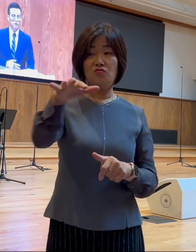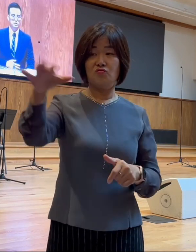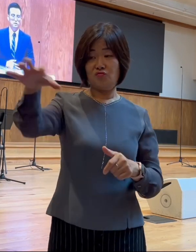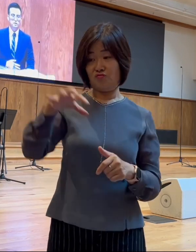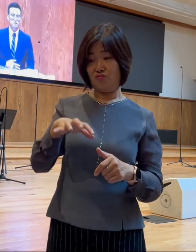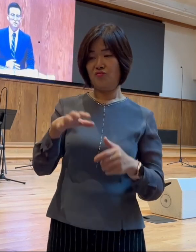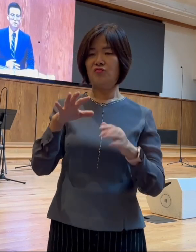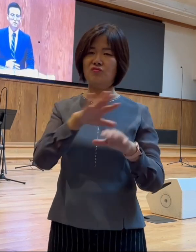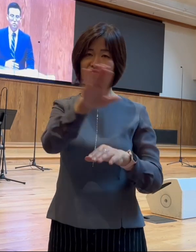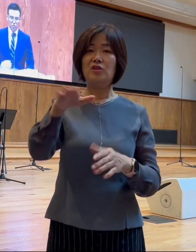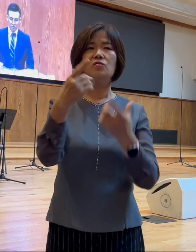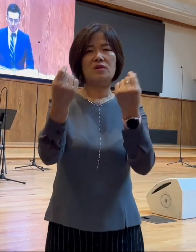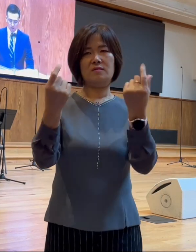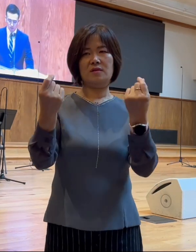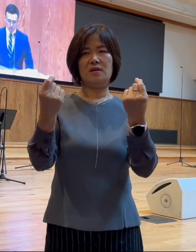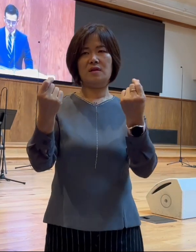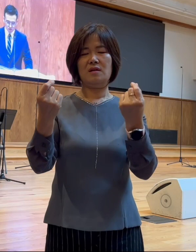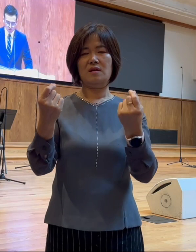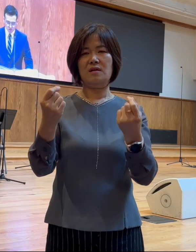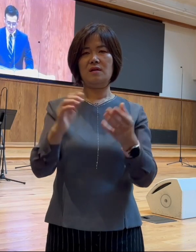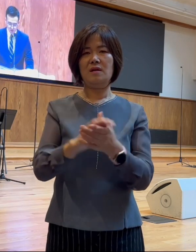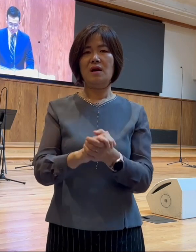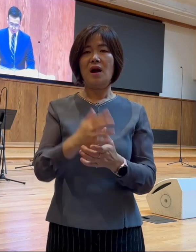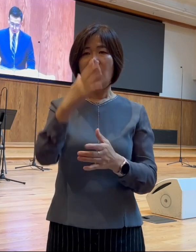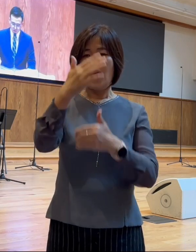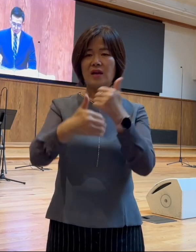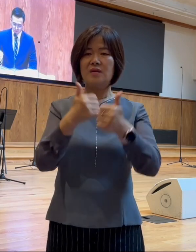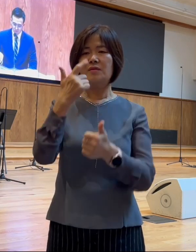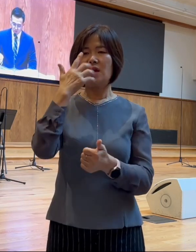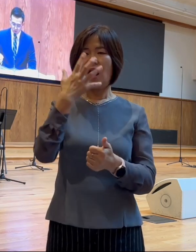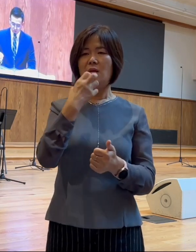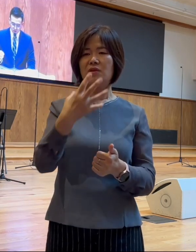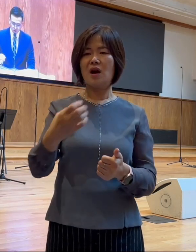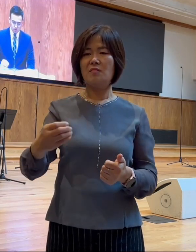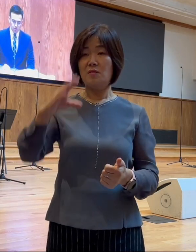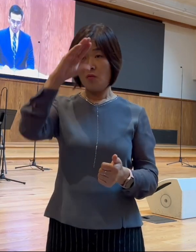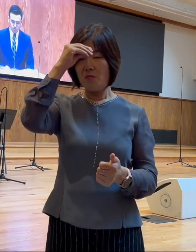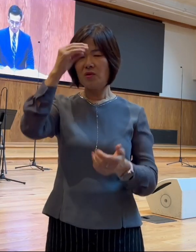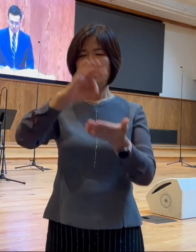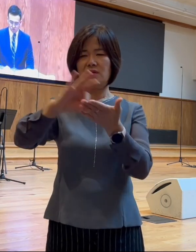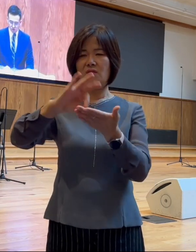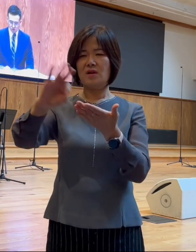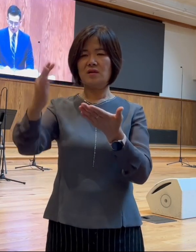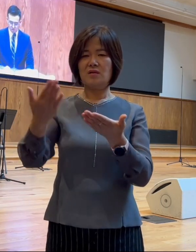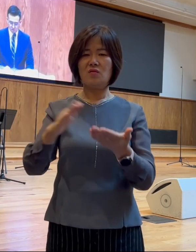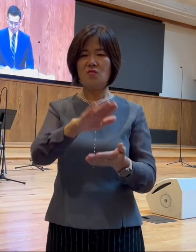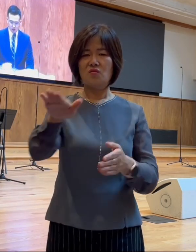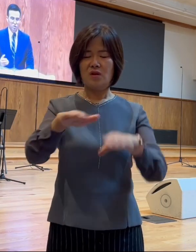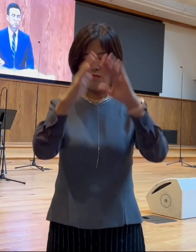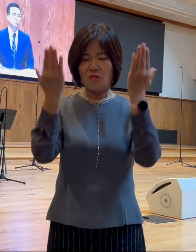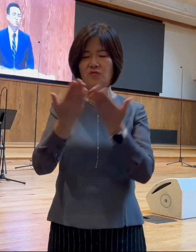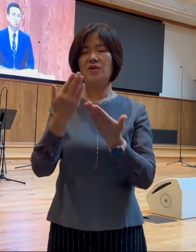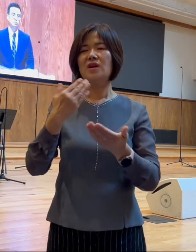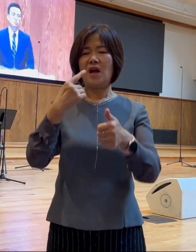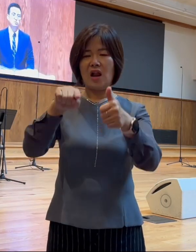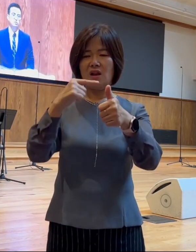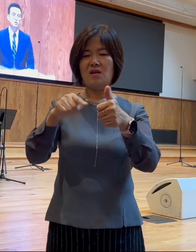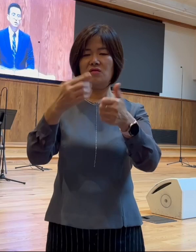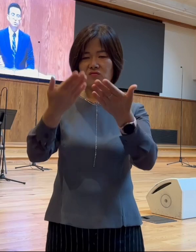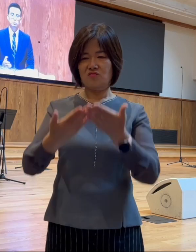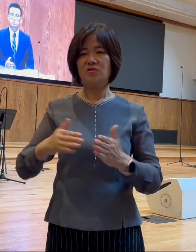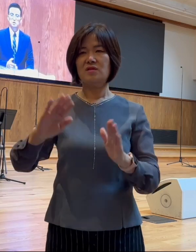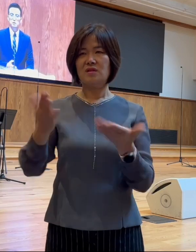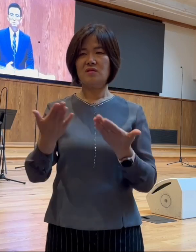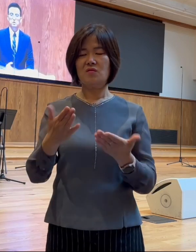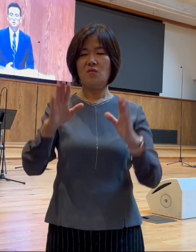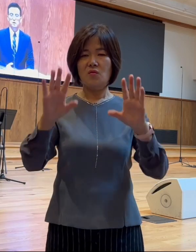않은 그런 것이 아니에요. 하나님은 아브라함을 본보기로 사용하신 거예요. 우리 모두에게 알려주시려고. 오늘